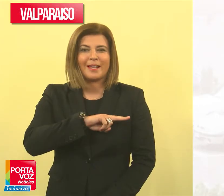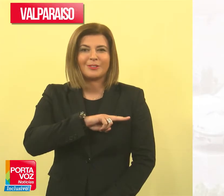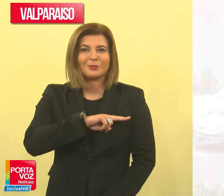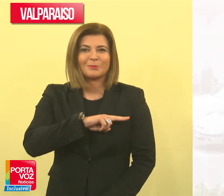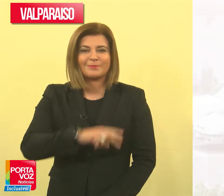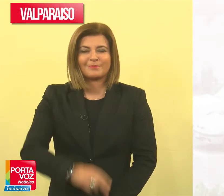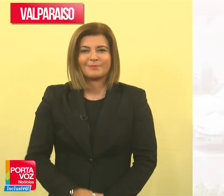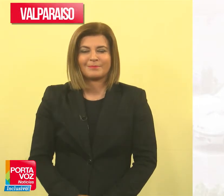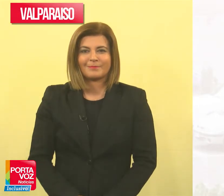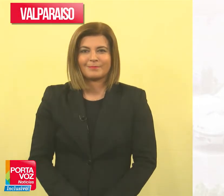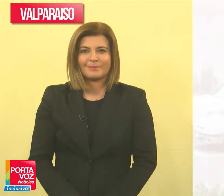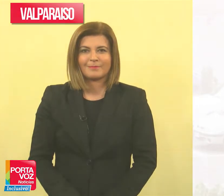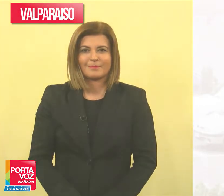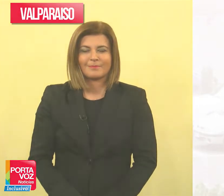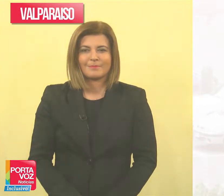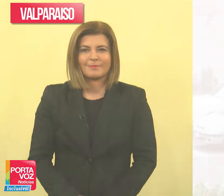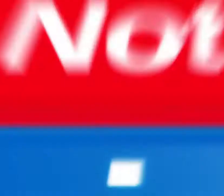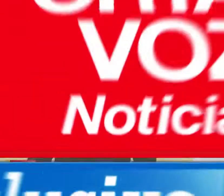Valparaíso.